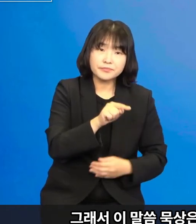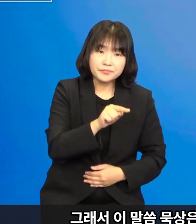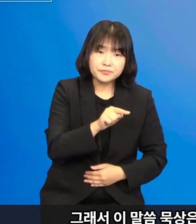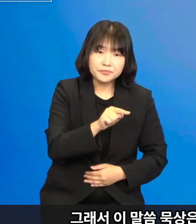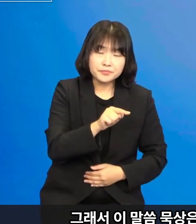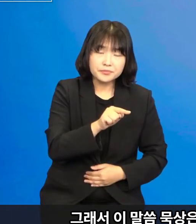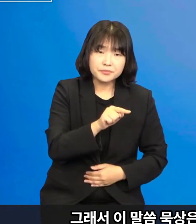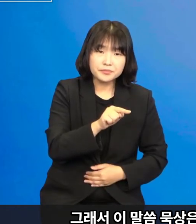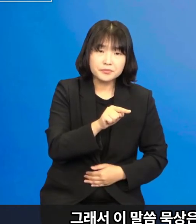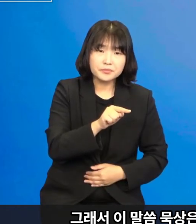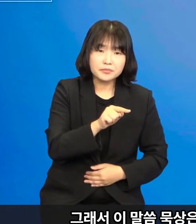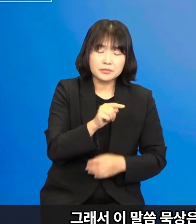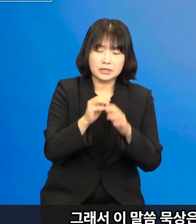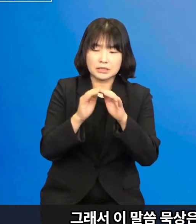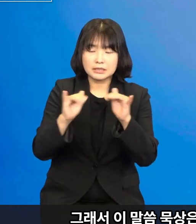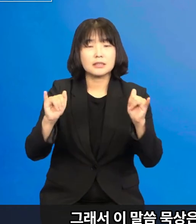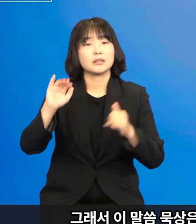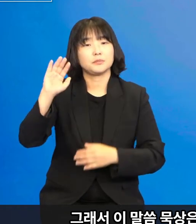육신이 돼요.